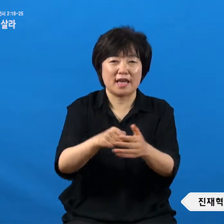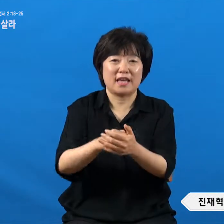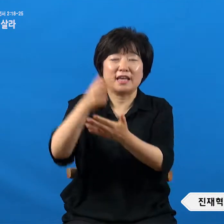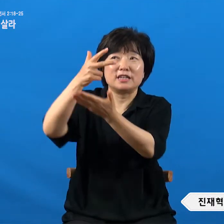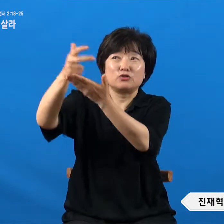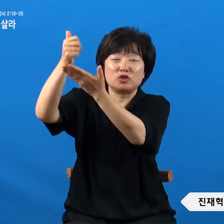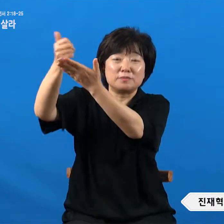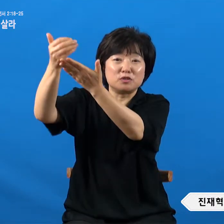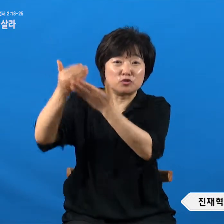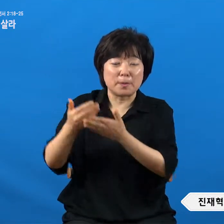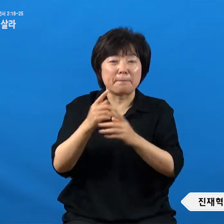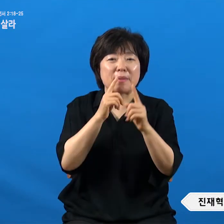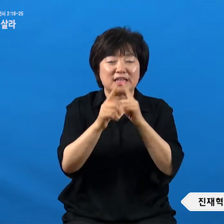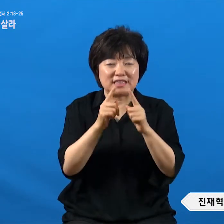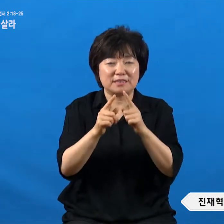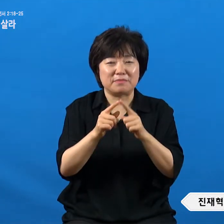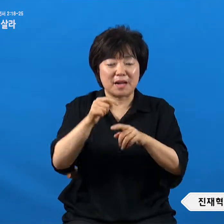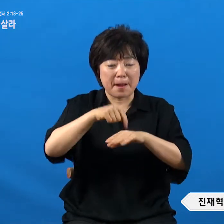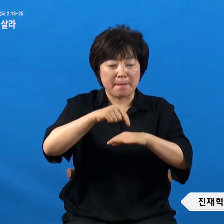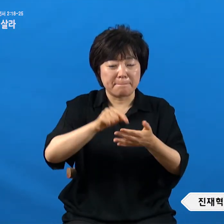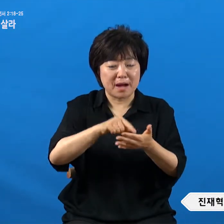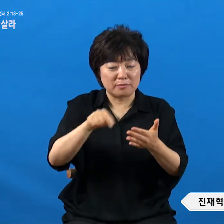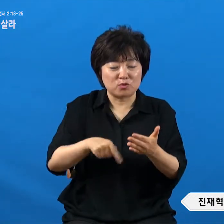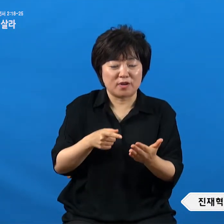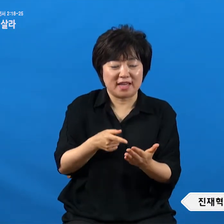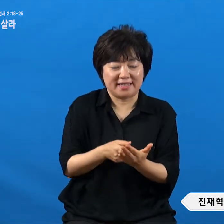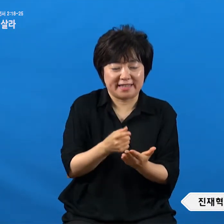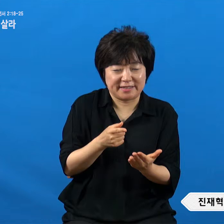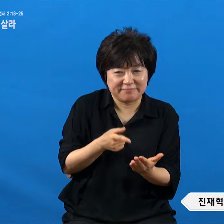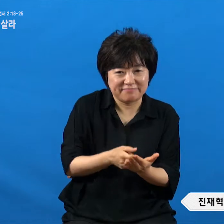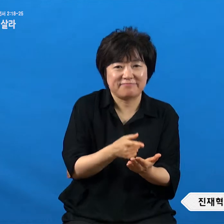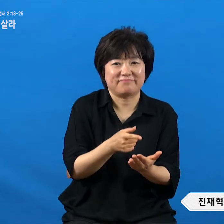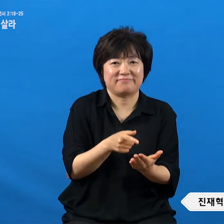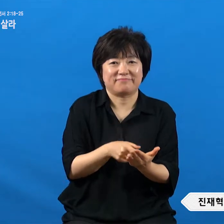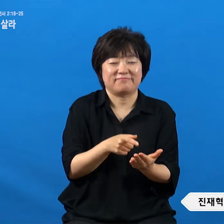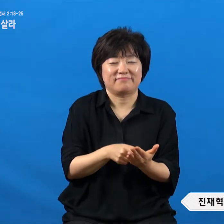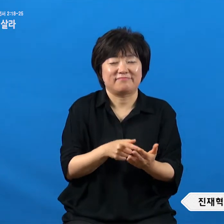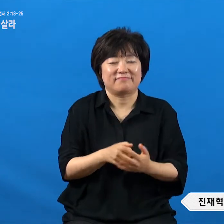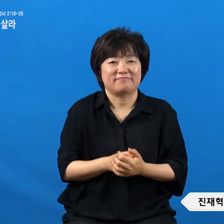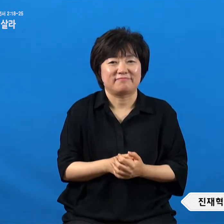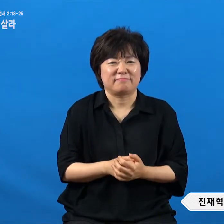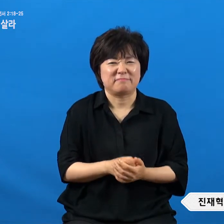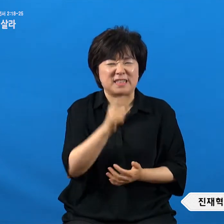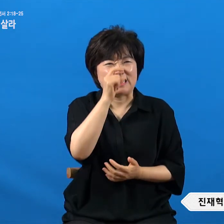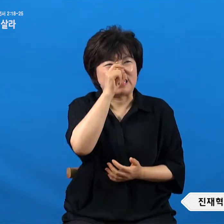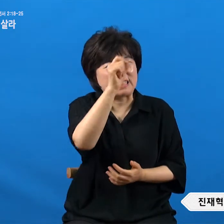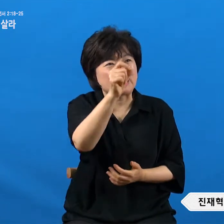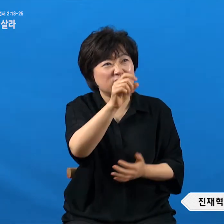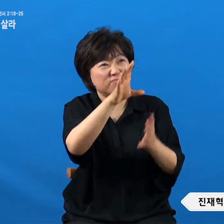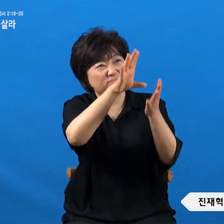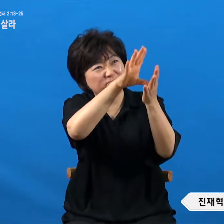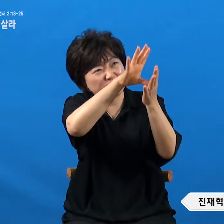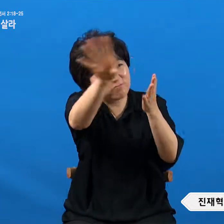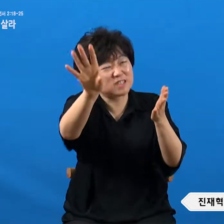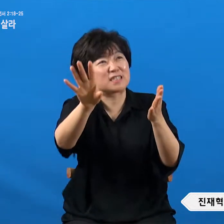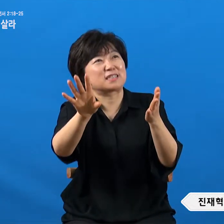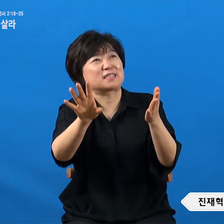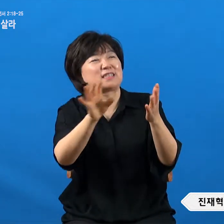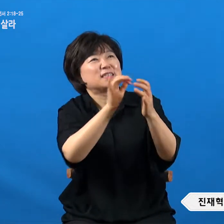오늘 주님이 우리에게 주신 말씀을 마음에 새깁니다. 까탈롭고